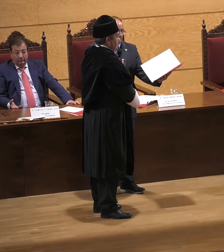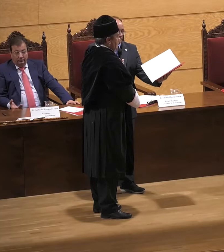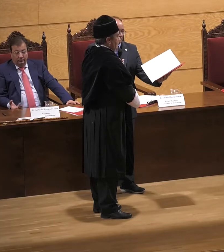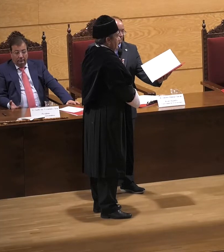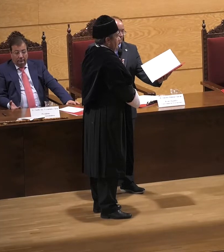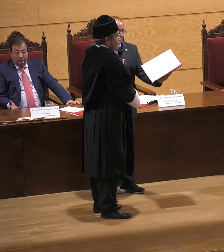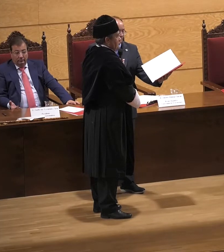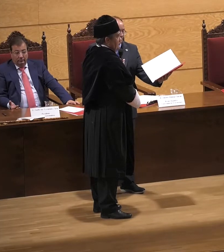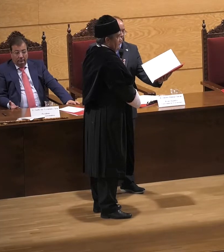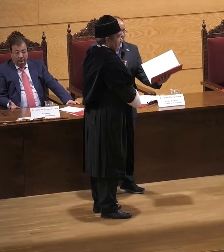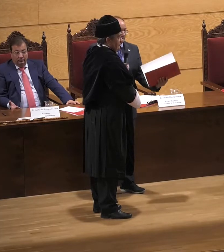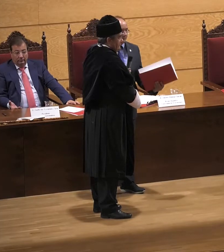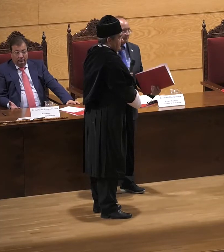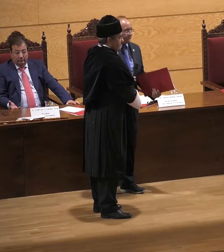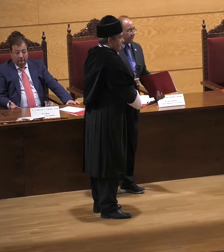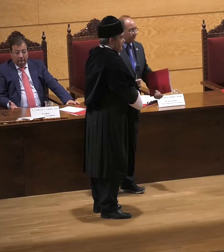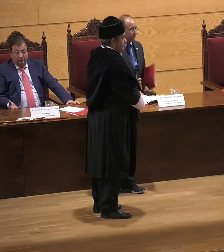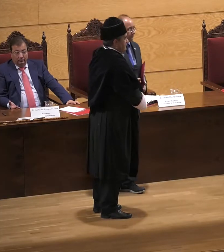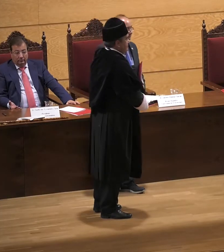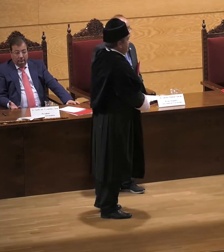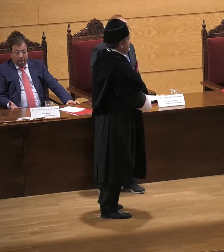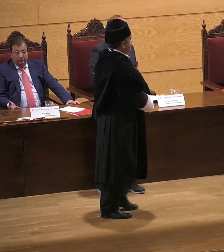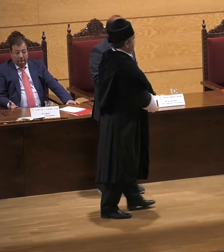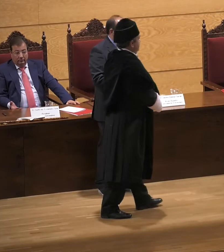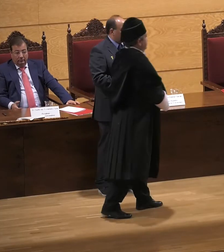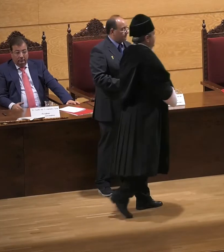este claustro y por su escudo?